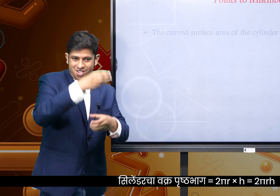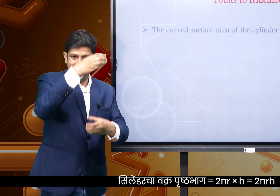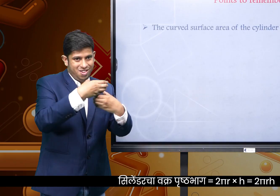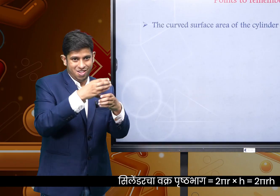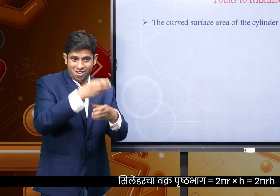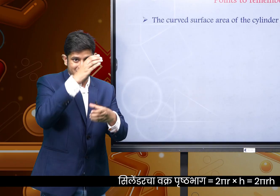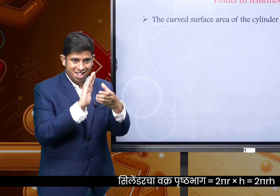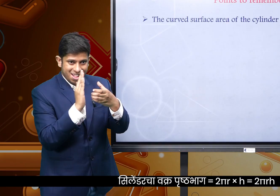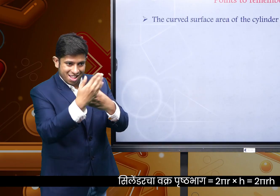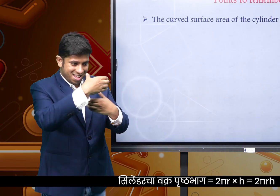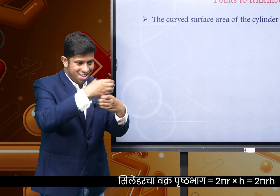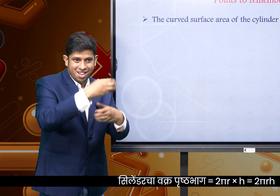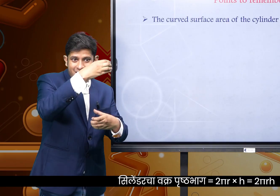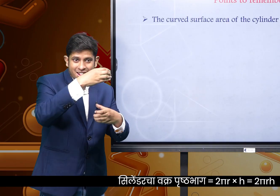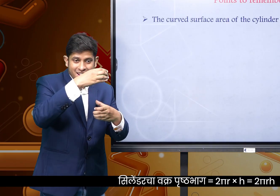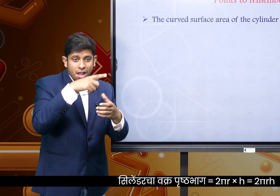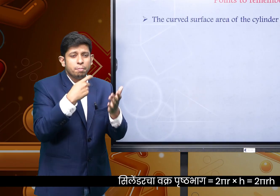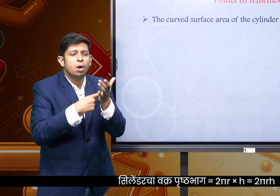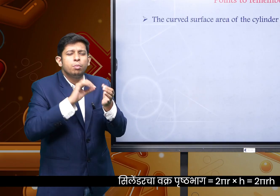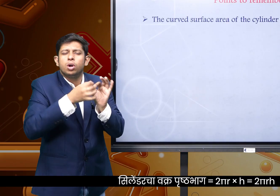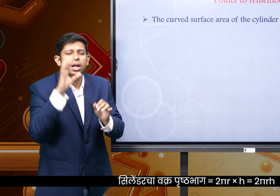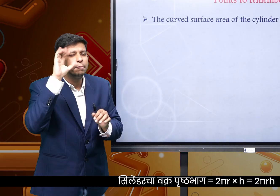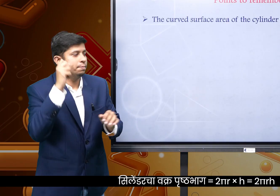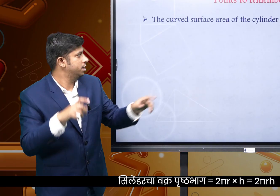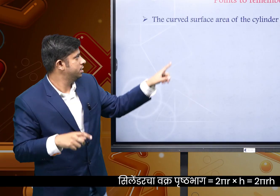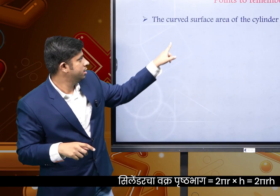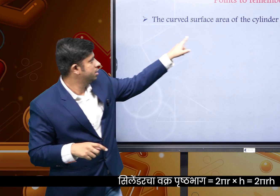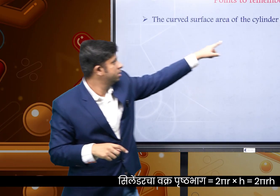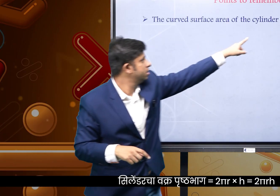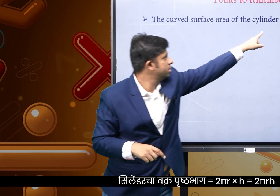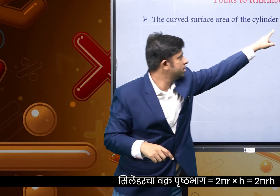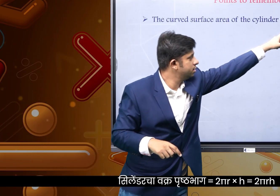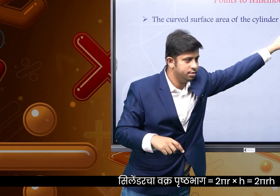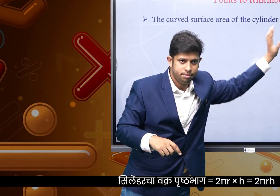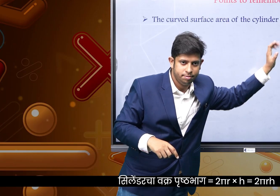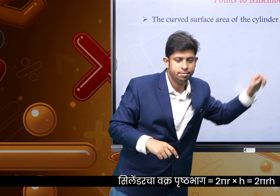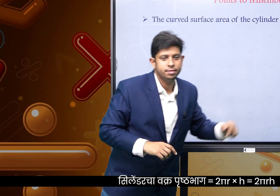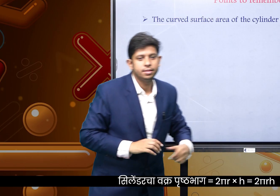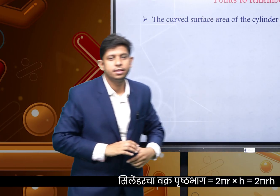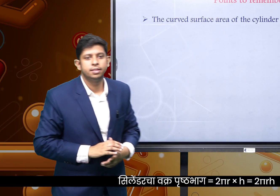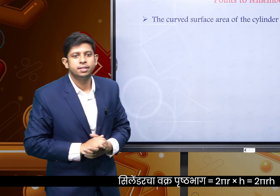सिलेंडरचा वक्र पृष्ठभाग बरोबर 2πr गुणिले h बरोबर